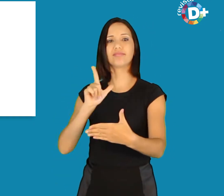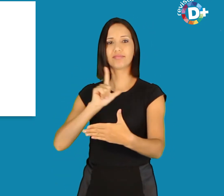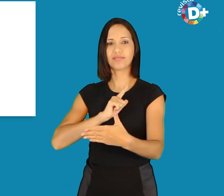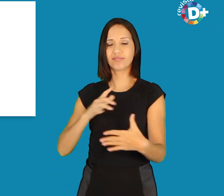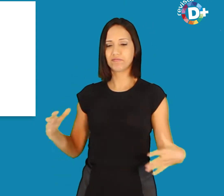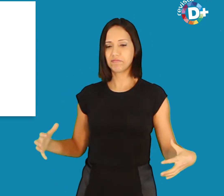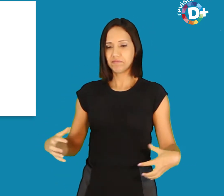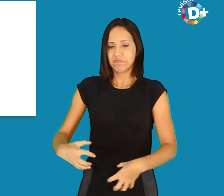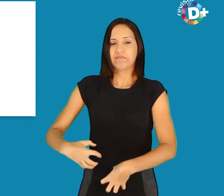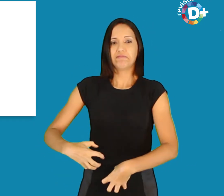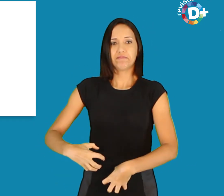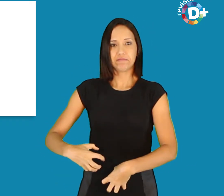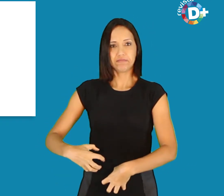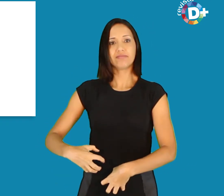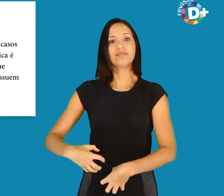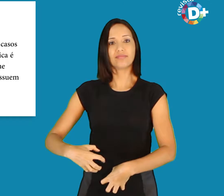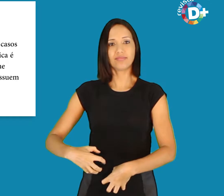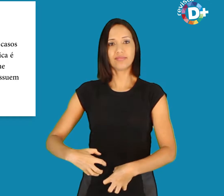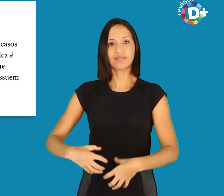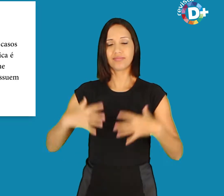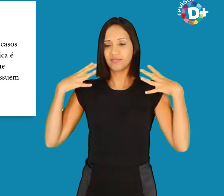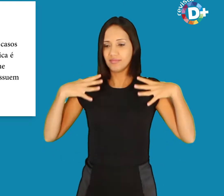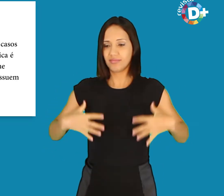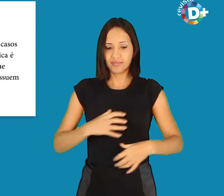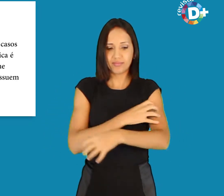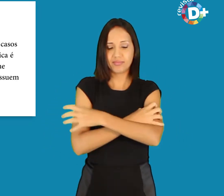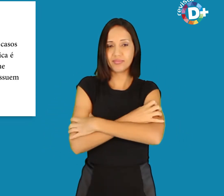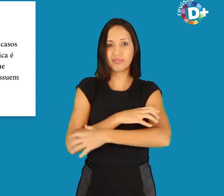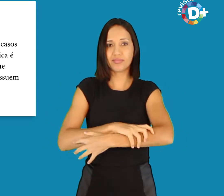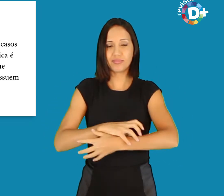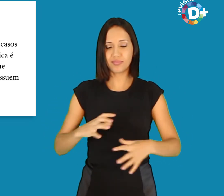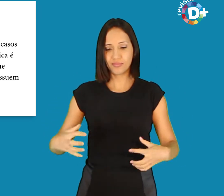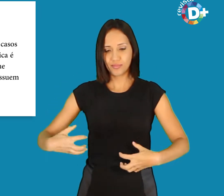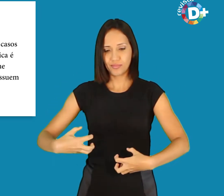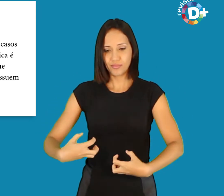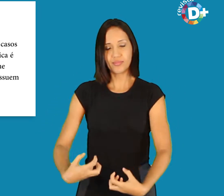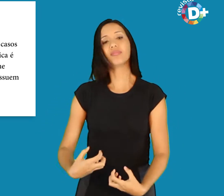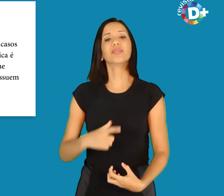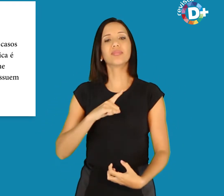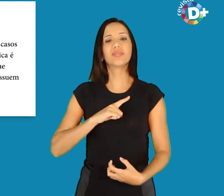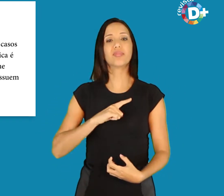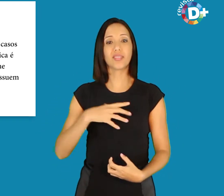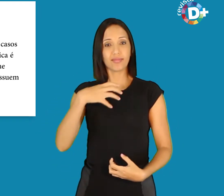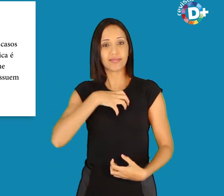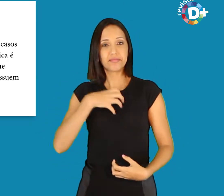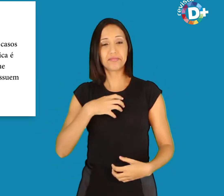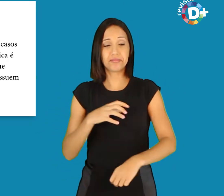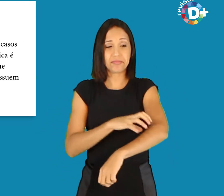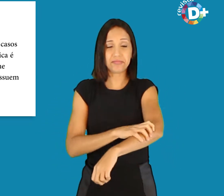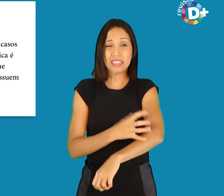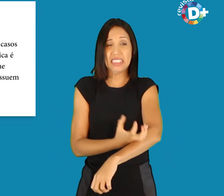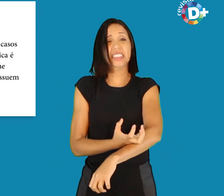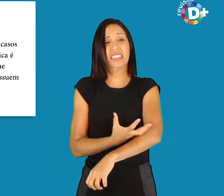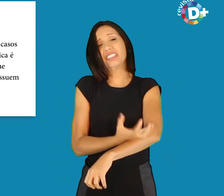sensibilidade sua origem não é clara mas cerca de 10% dos casos são hereditários